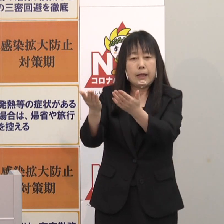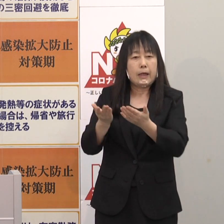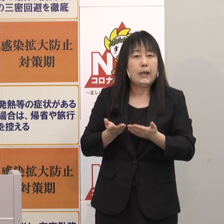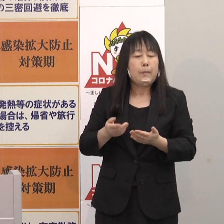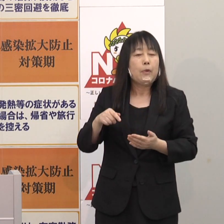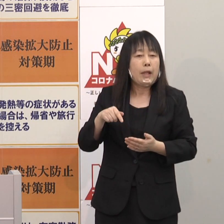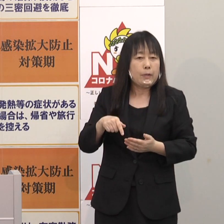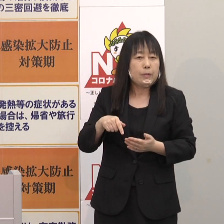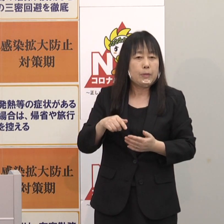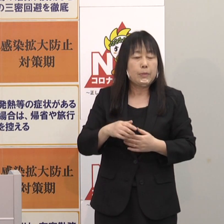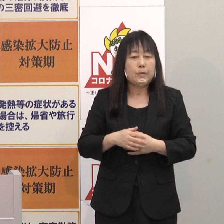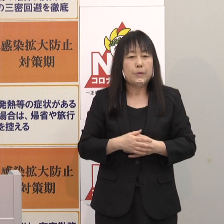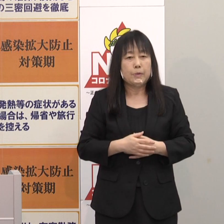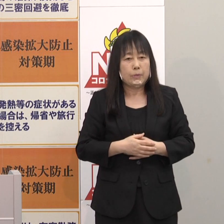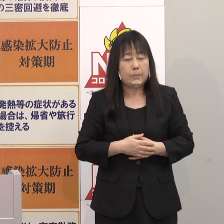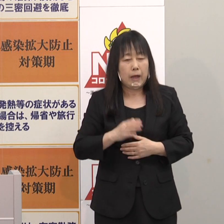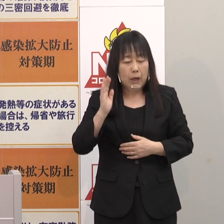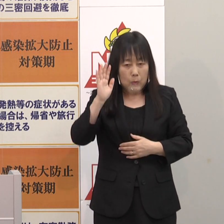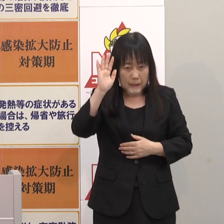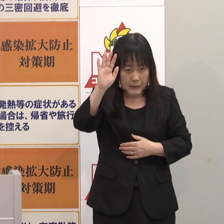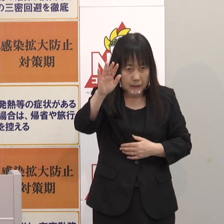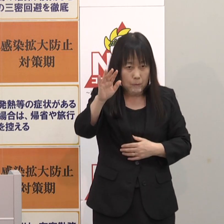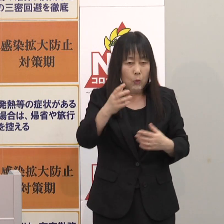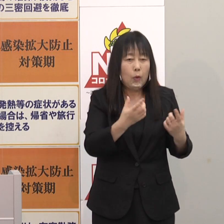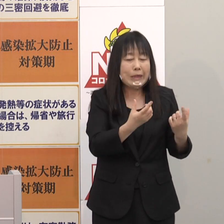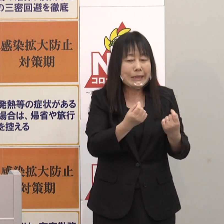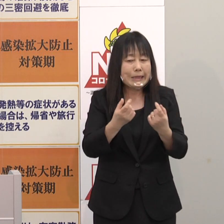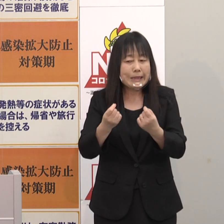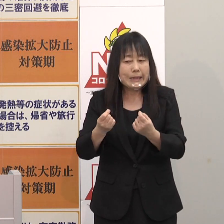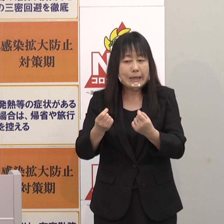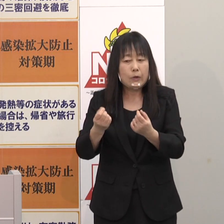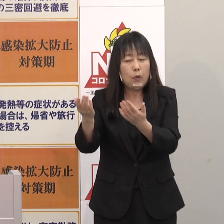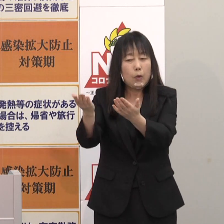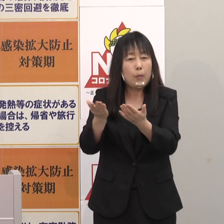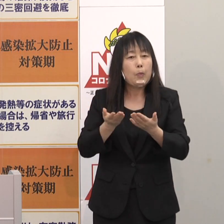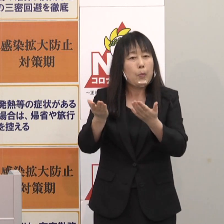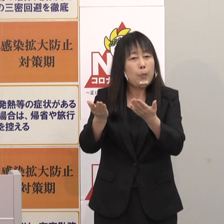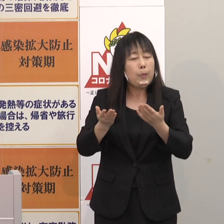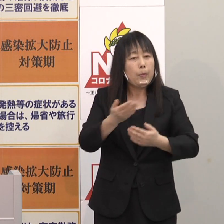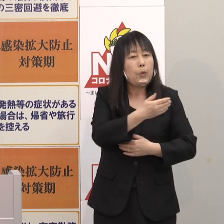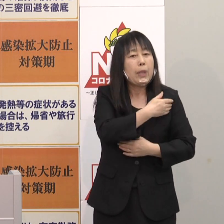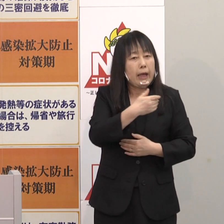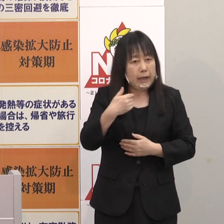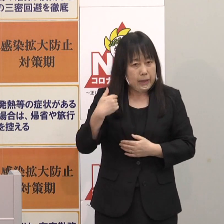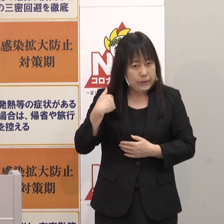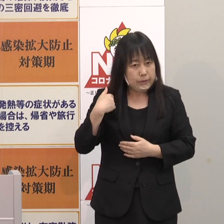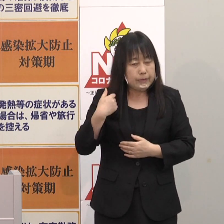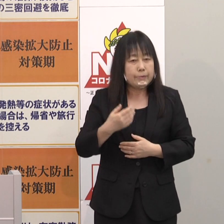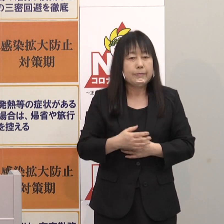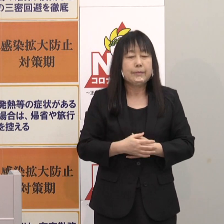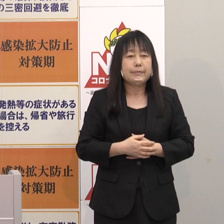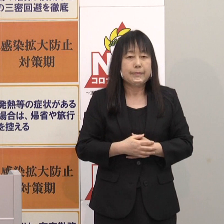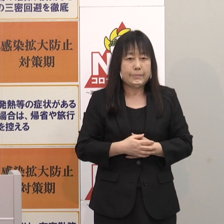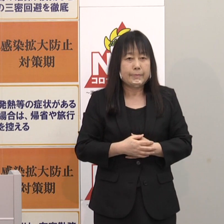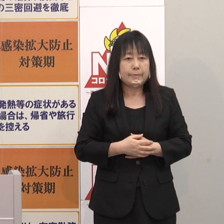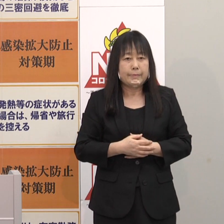は今後も十分な量のノババックスワクチンが供給される見込みでありますので、新たに接種を行う医療機関、あるい